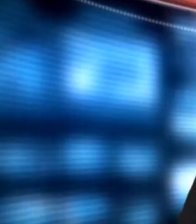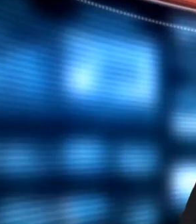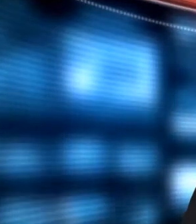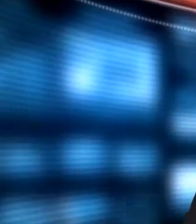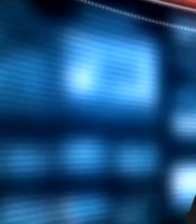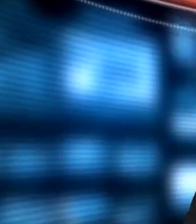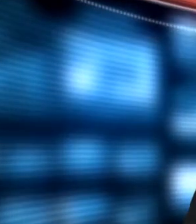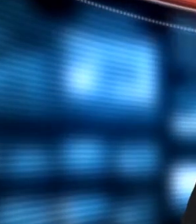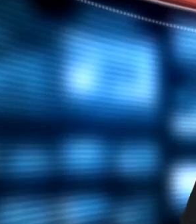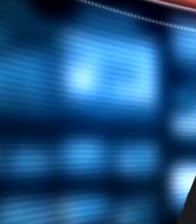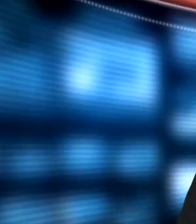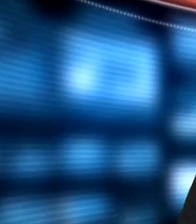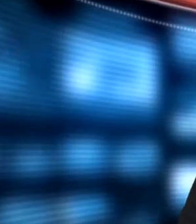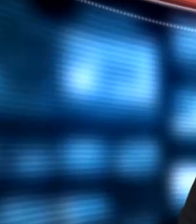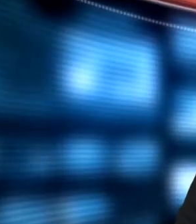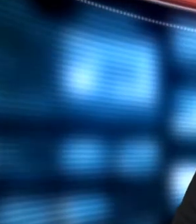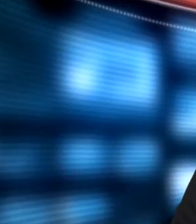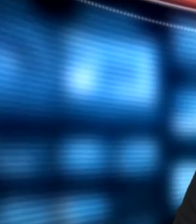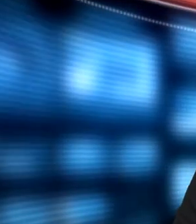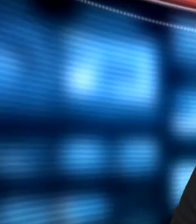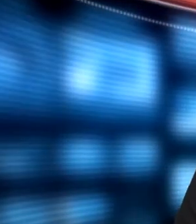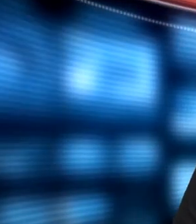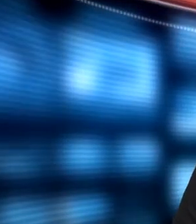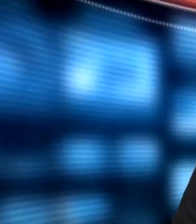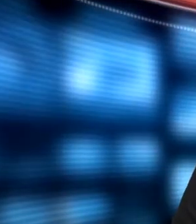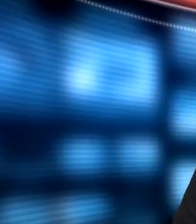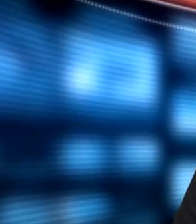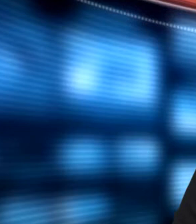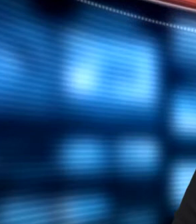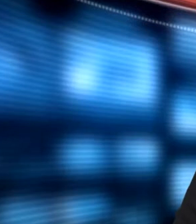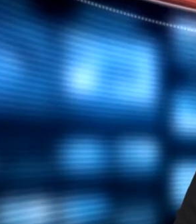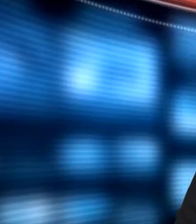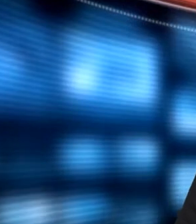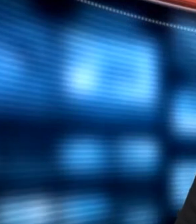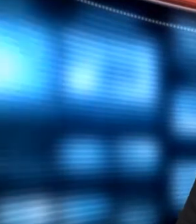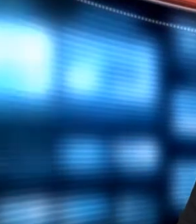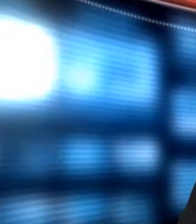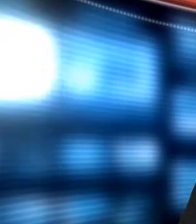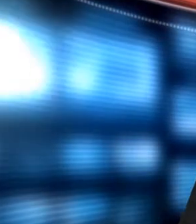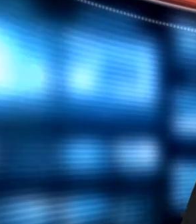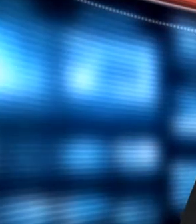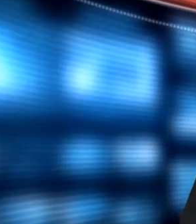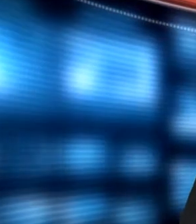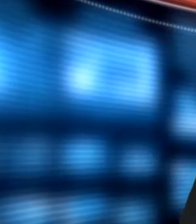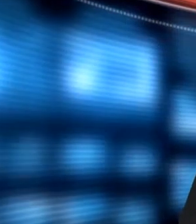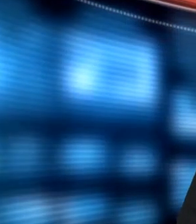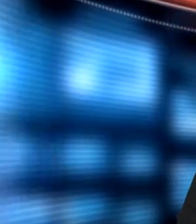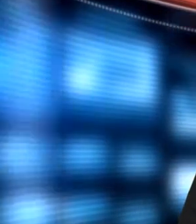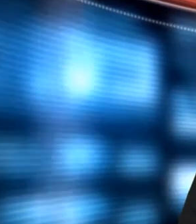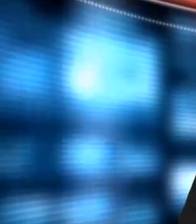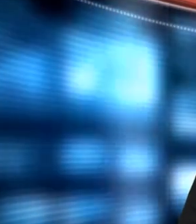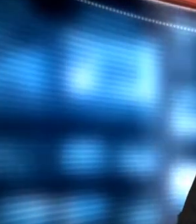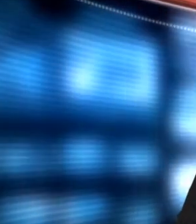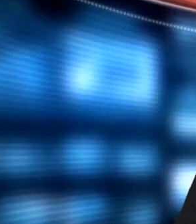Ben ritrovati, gentili telespettatori, nuova edizione del telegiornale del Veneto Orientale. In apertura subito parliamo